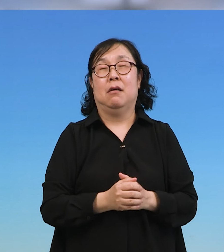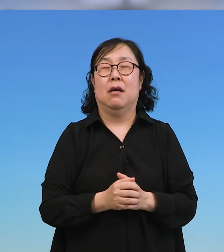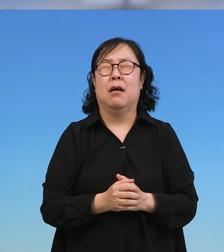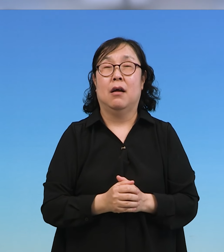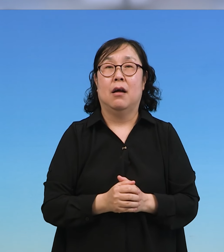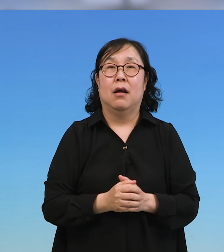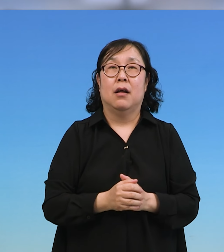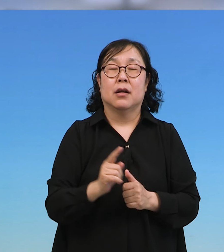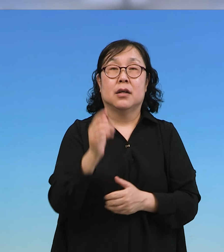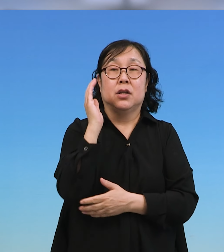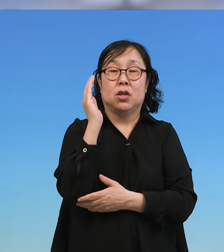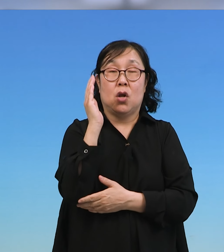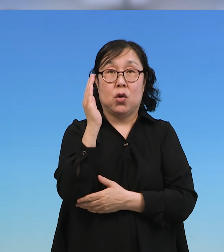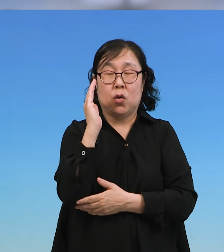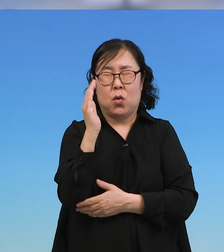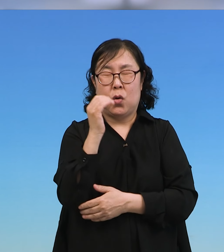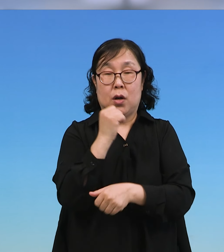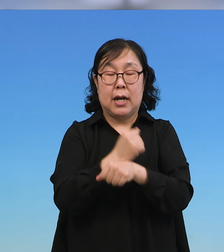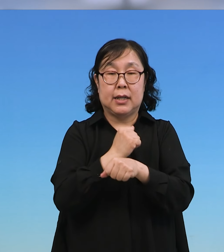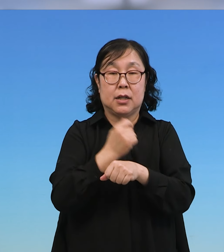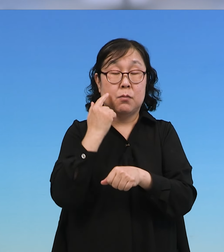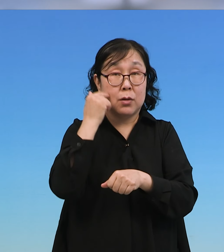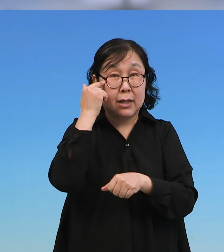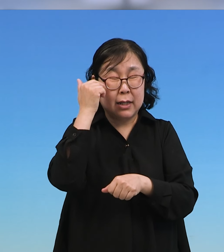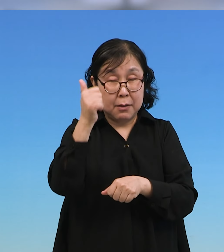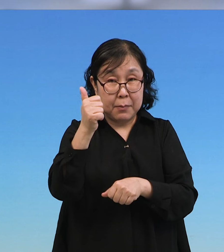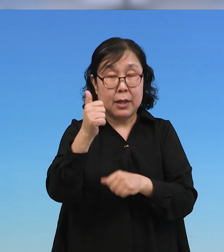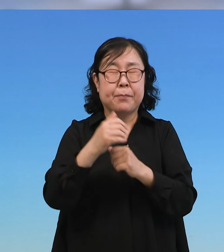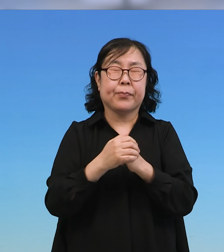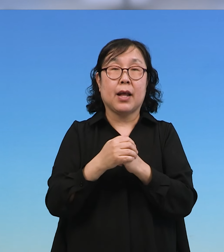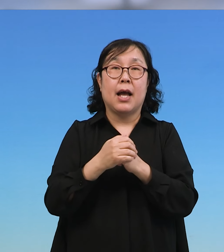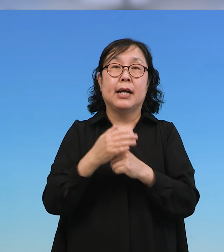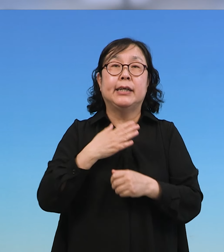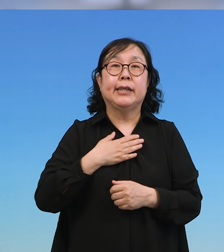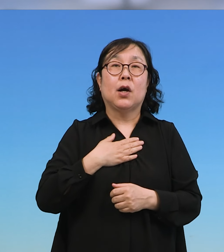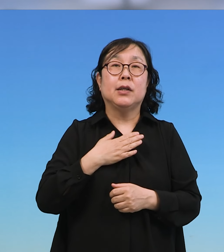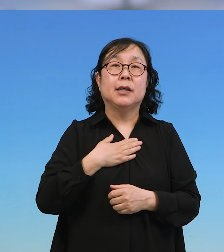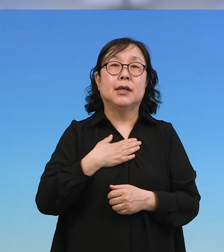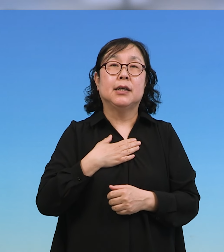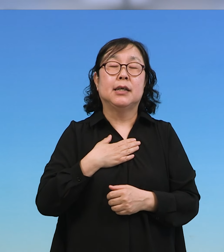이 간증을 하면서 그 목사님이 이런 이야기를 하는 겁니다. 저는